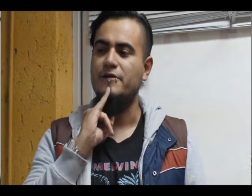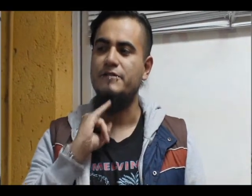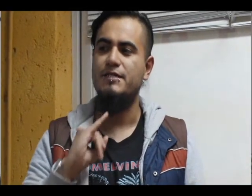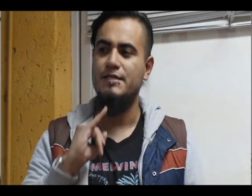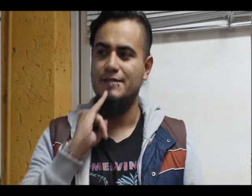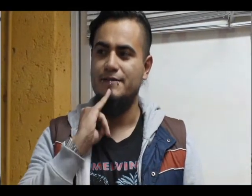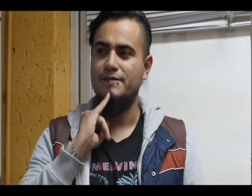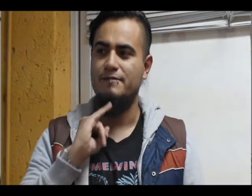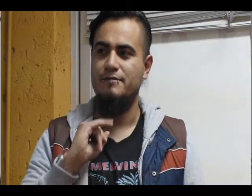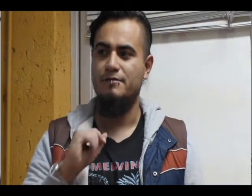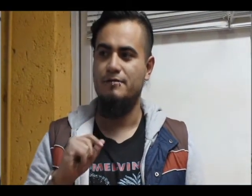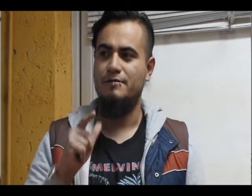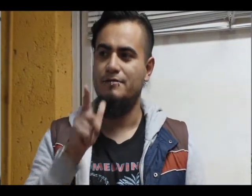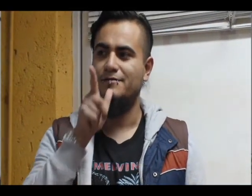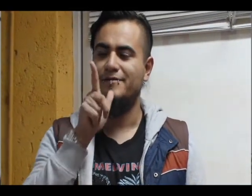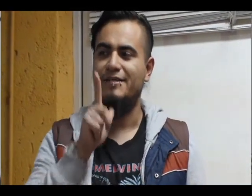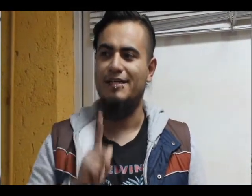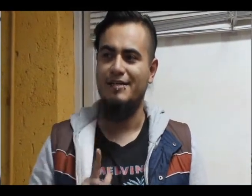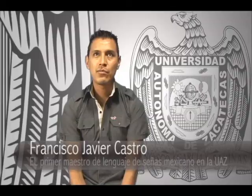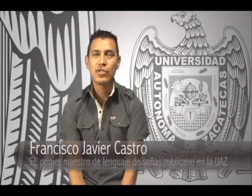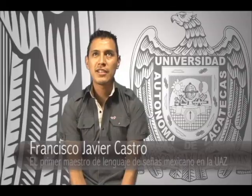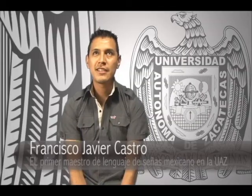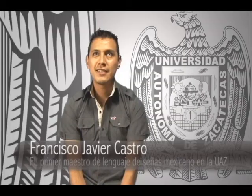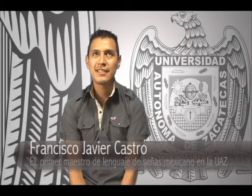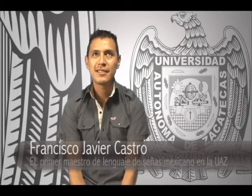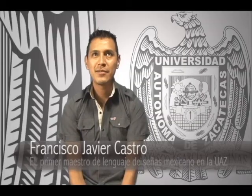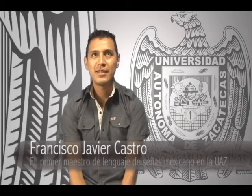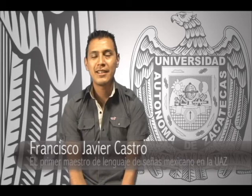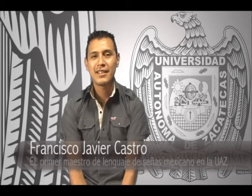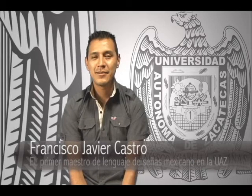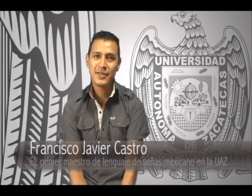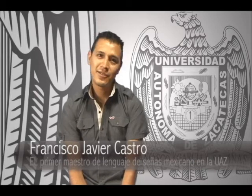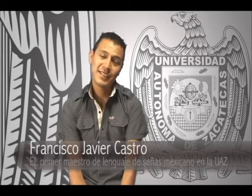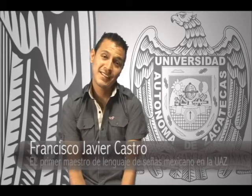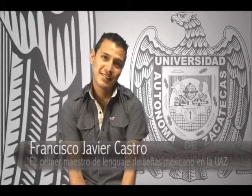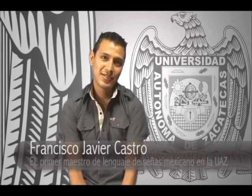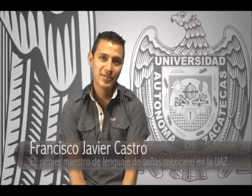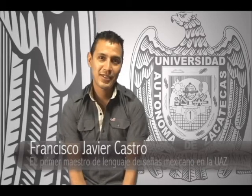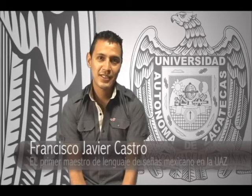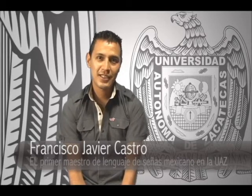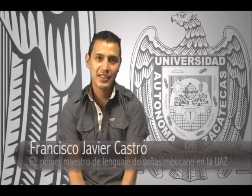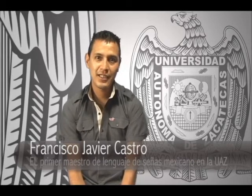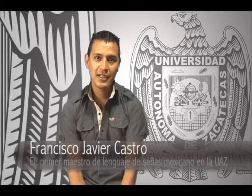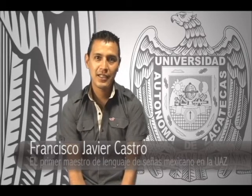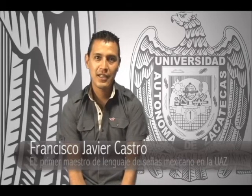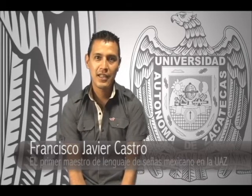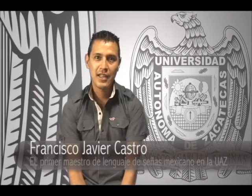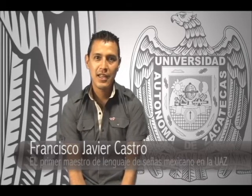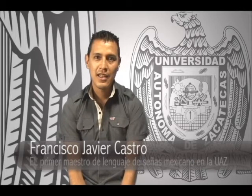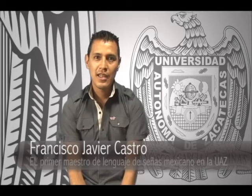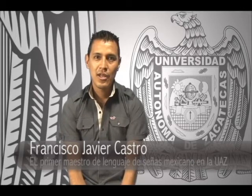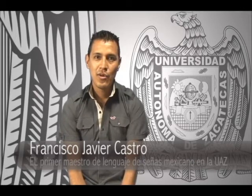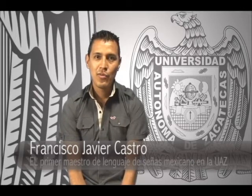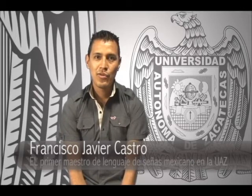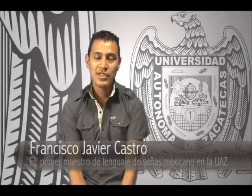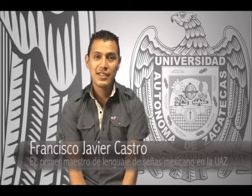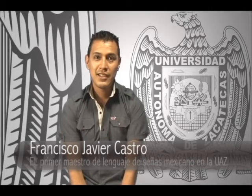más gratificante es de, pues, ver a las personas sordas que, pues que